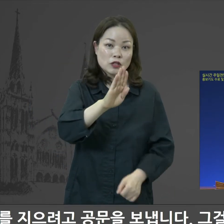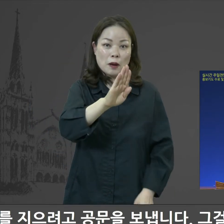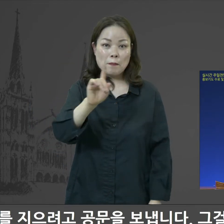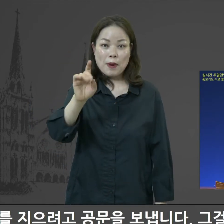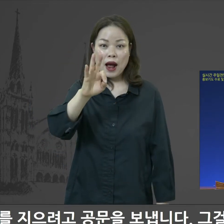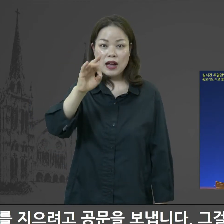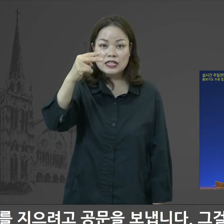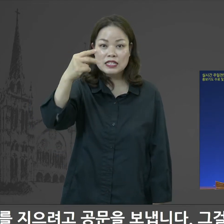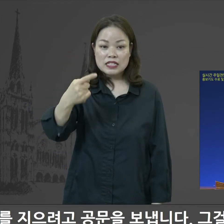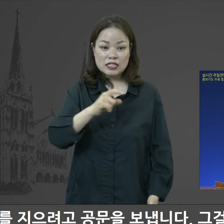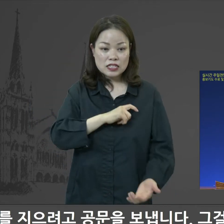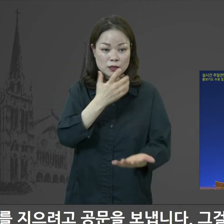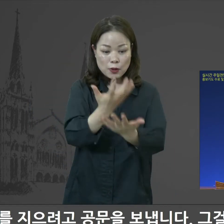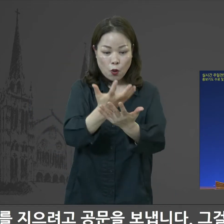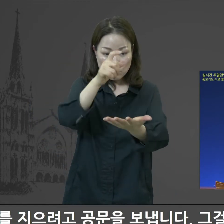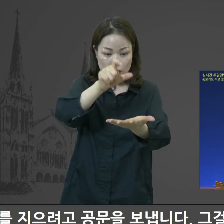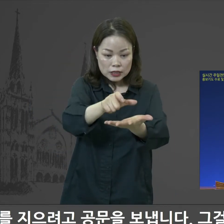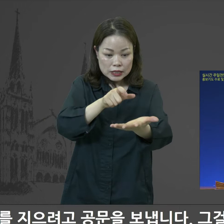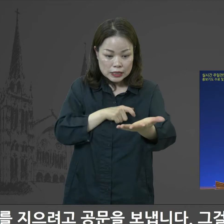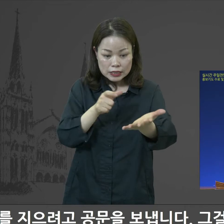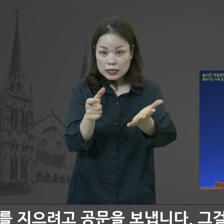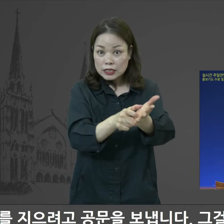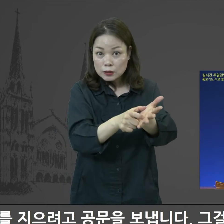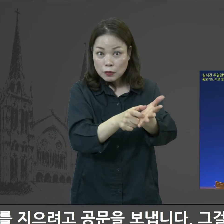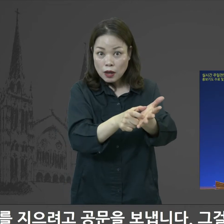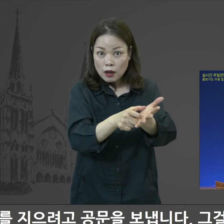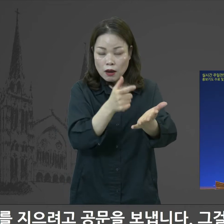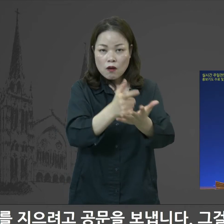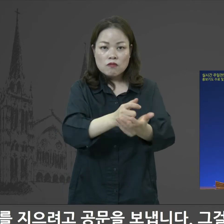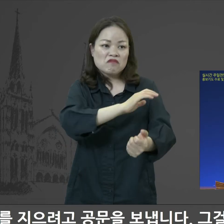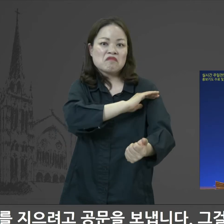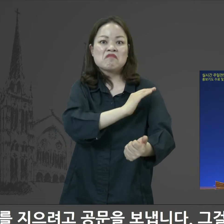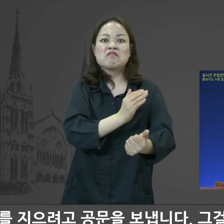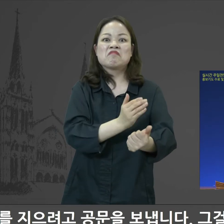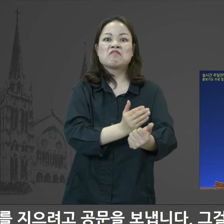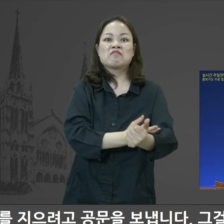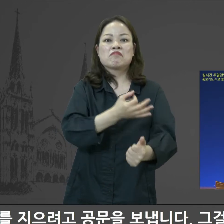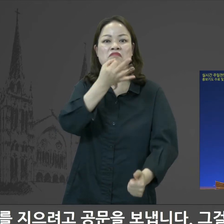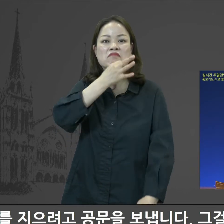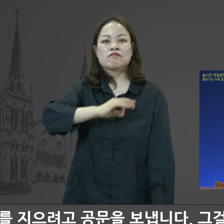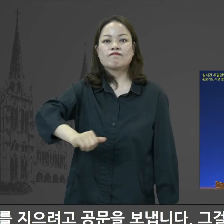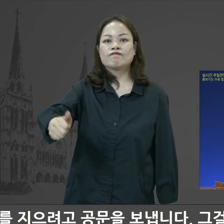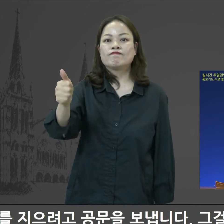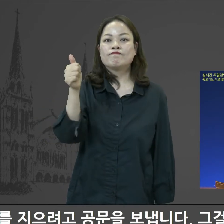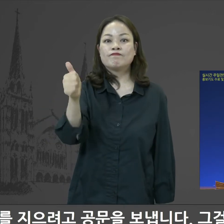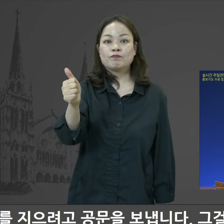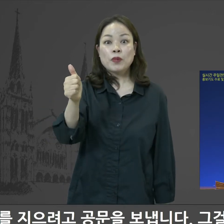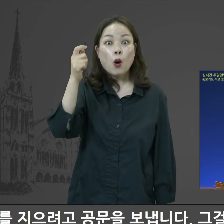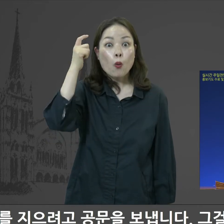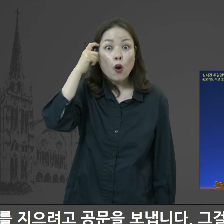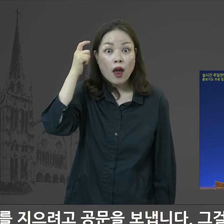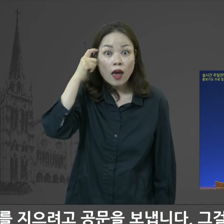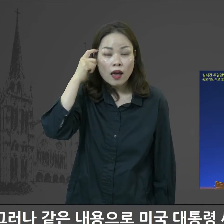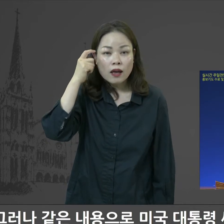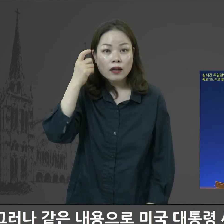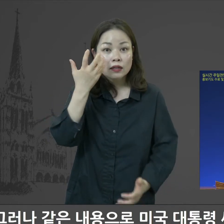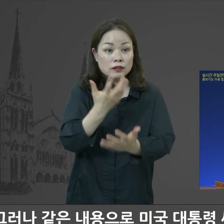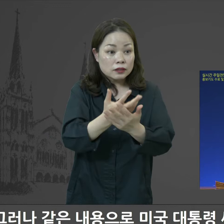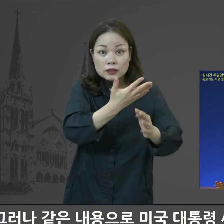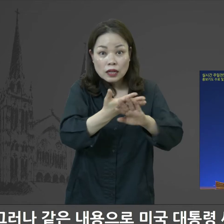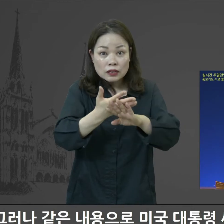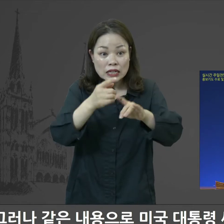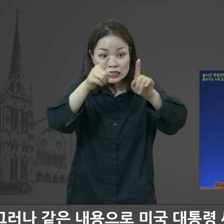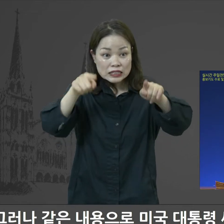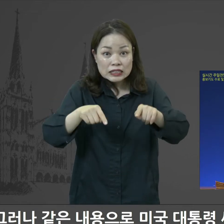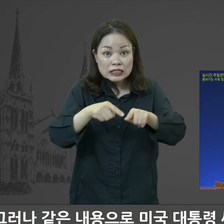적혀지는 순간 그 공문에 그 글의 무게와 위력과 효력은 전혀 달라집니다. 왜 그렇습니까? 글이 다릅니까? 종이